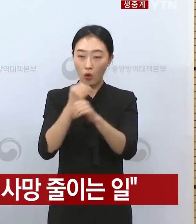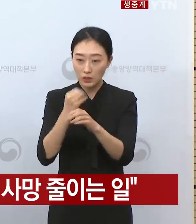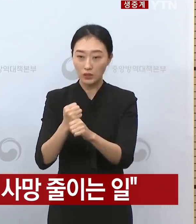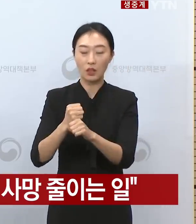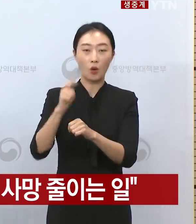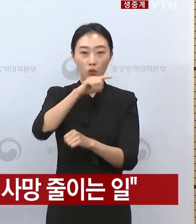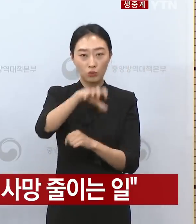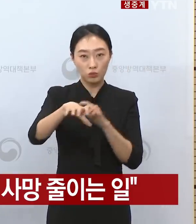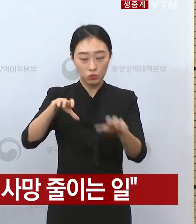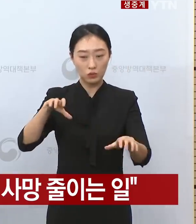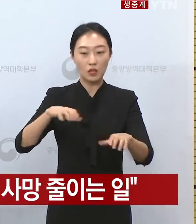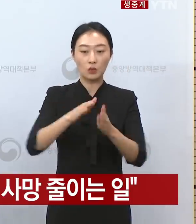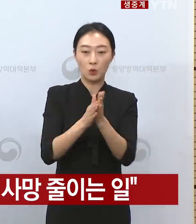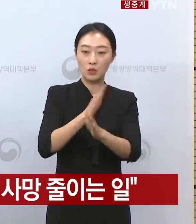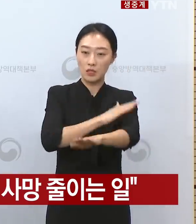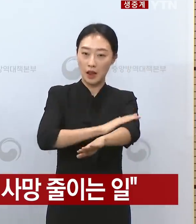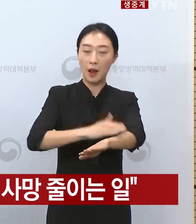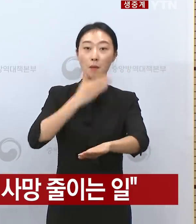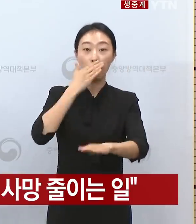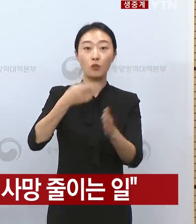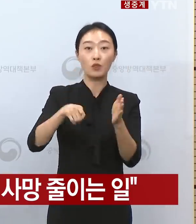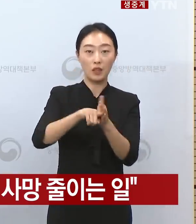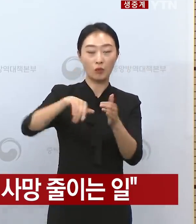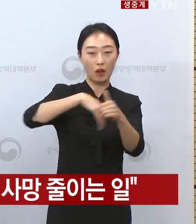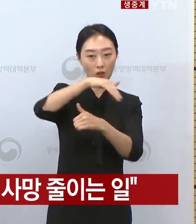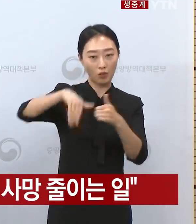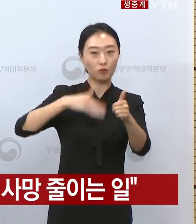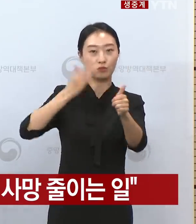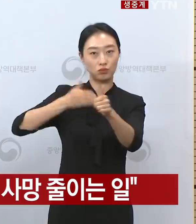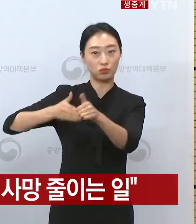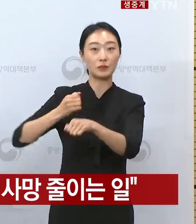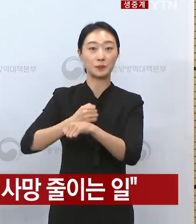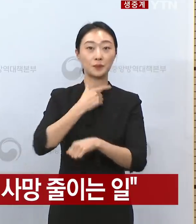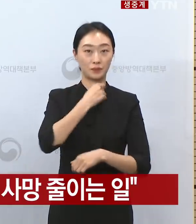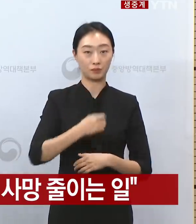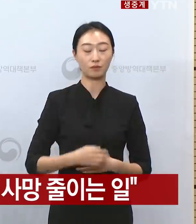그런 환경 조성도 당부드립니다.